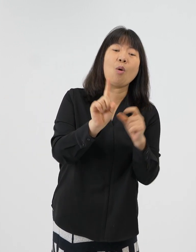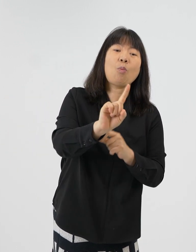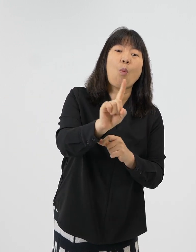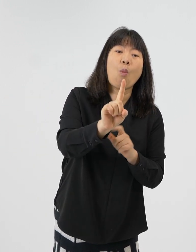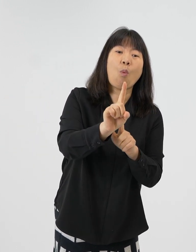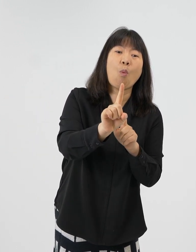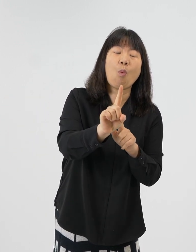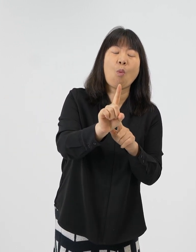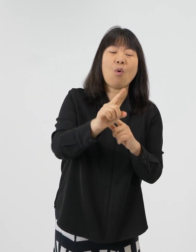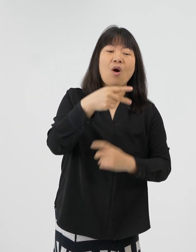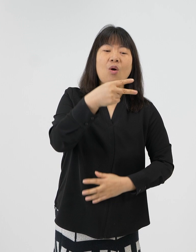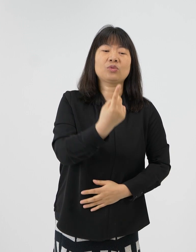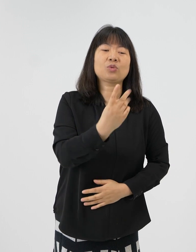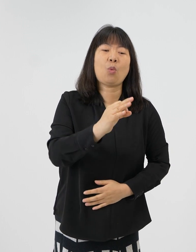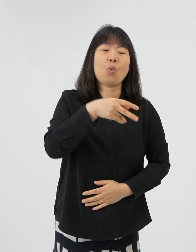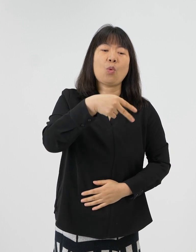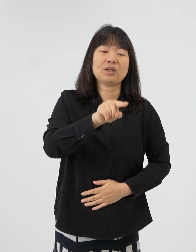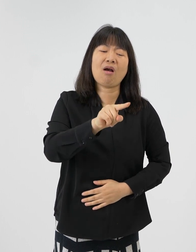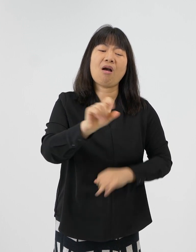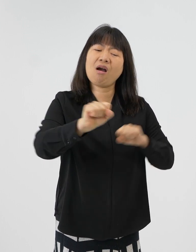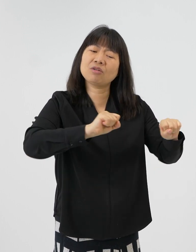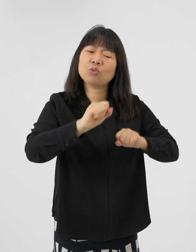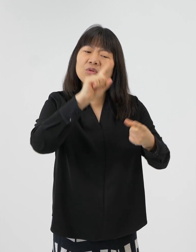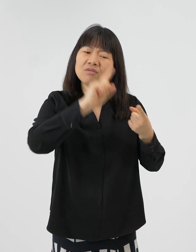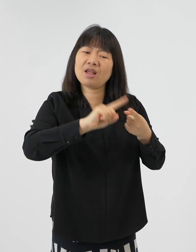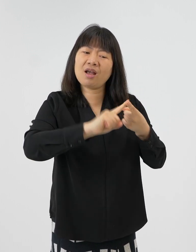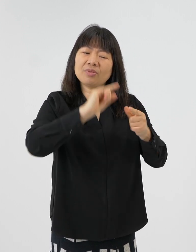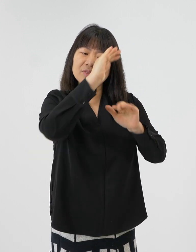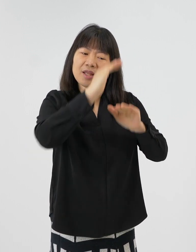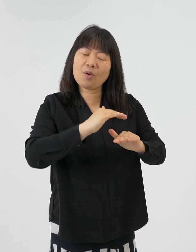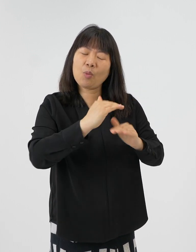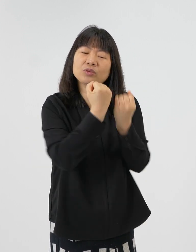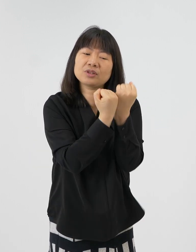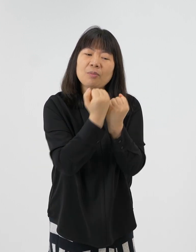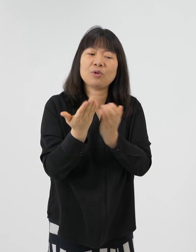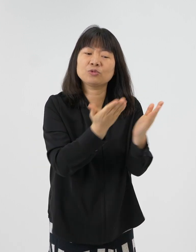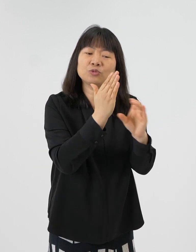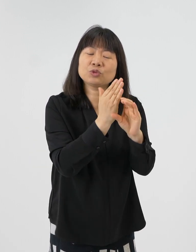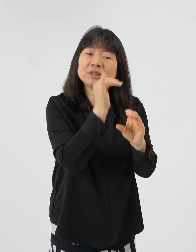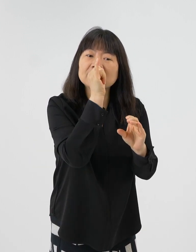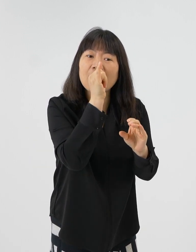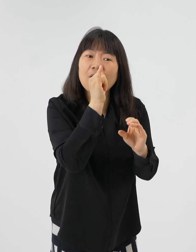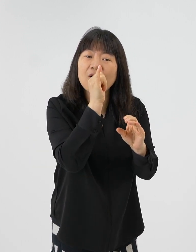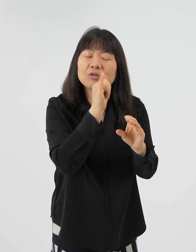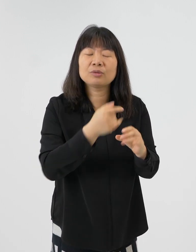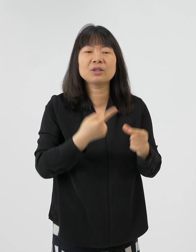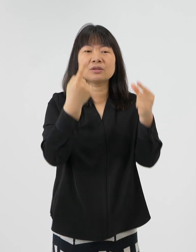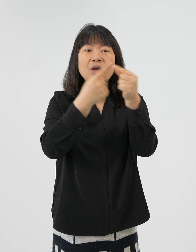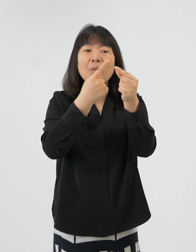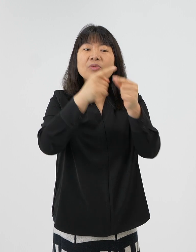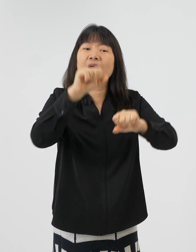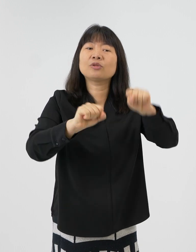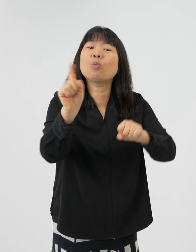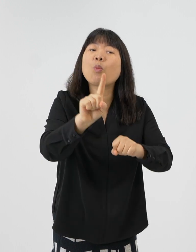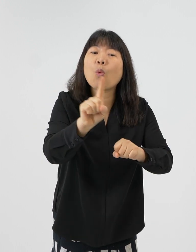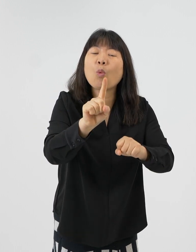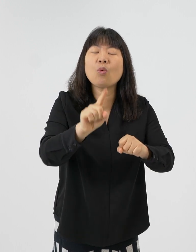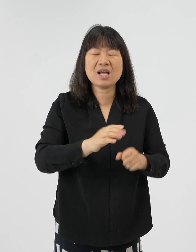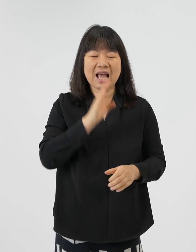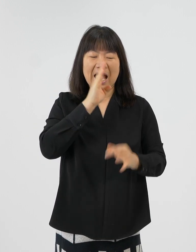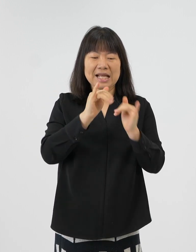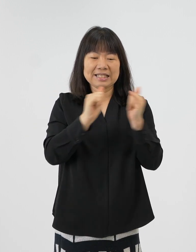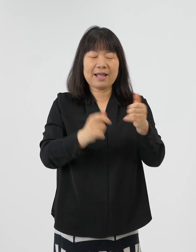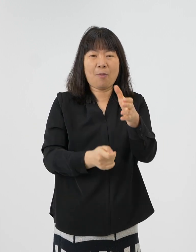수식했어요. 어떤 동사를 수식했나? 첫 번째, 악인들의 뭐를 따르지 않아요?